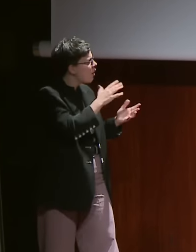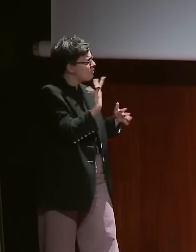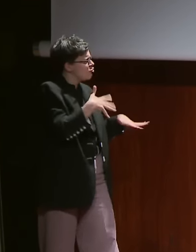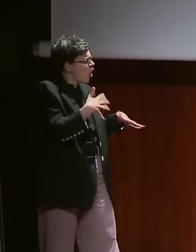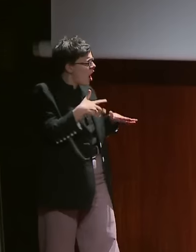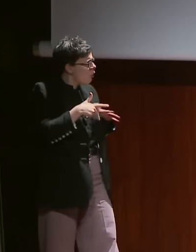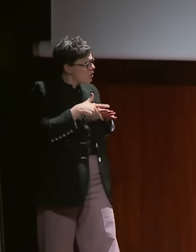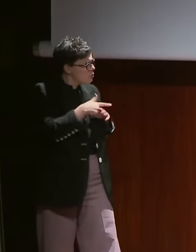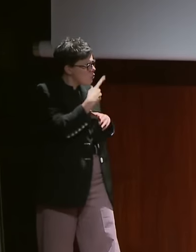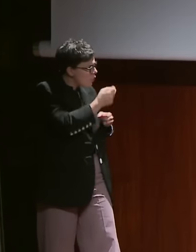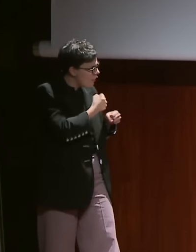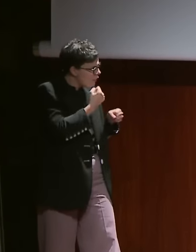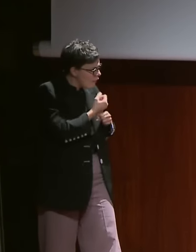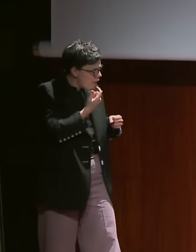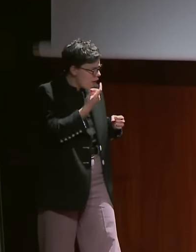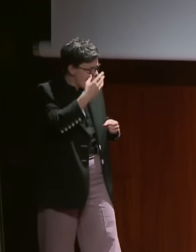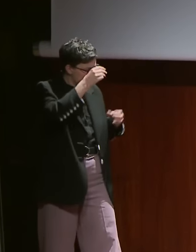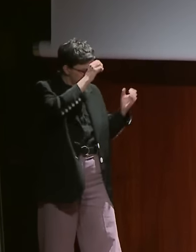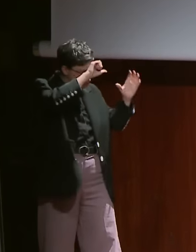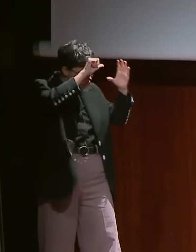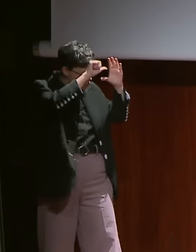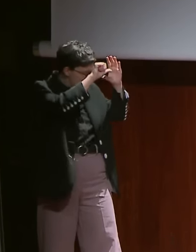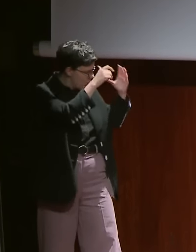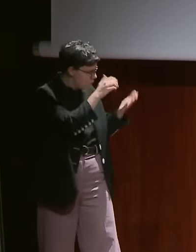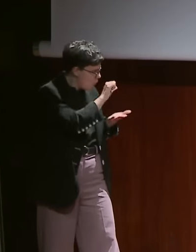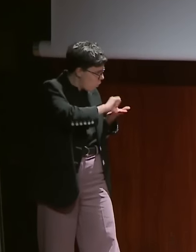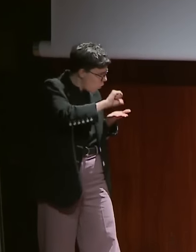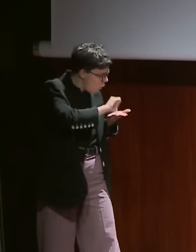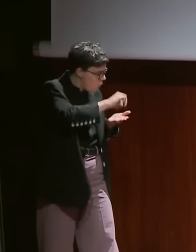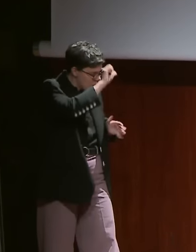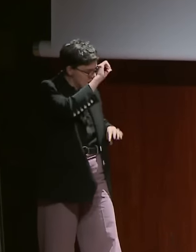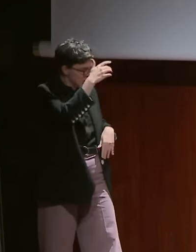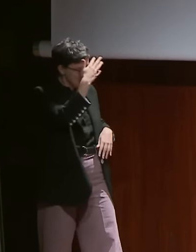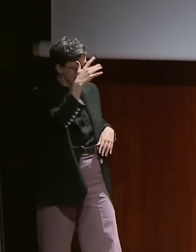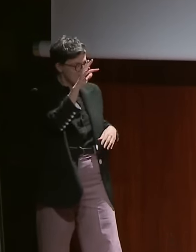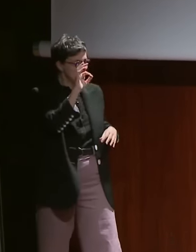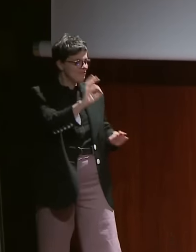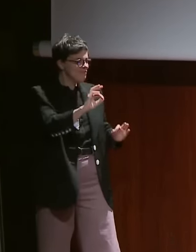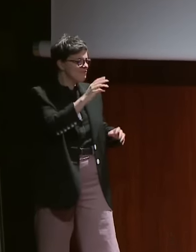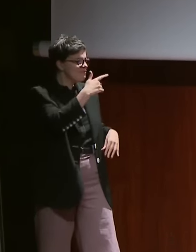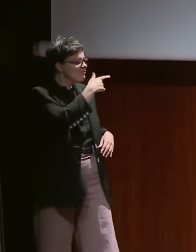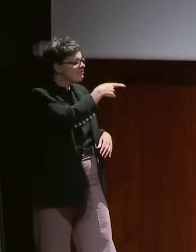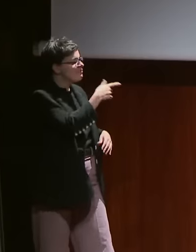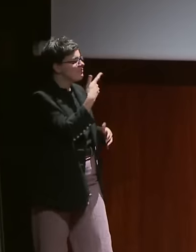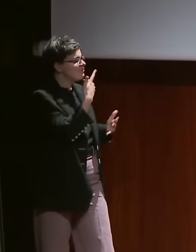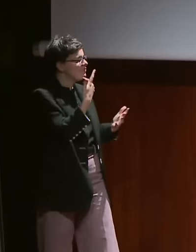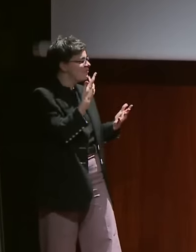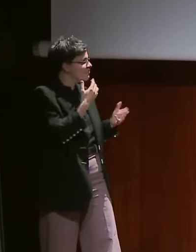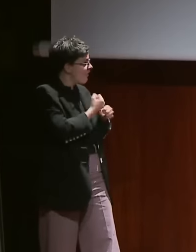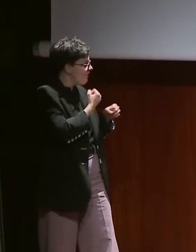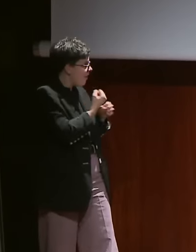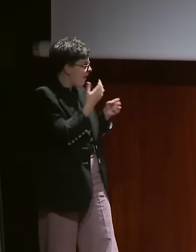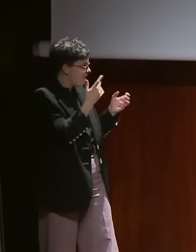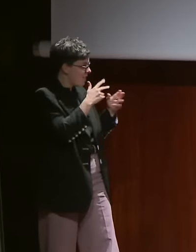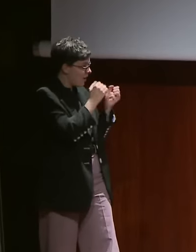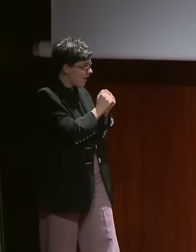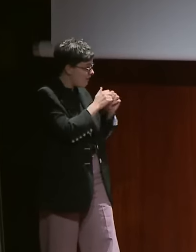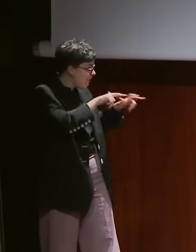Je ne sais pas trop, hein, parce qu'au début de ton travail en tant qu'auteur, oui, je le dis comme